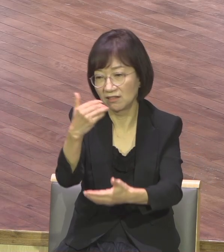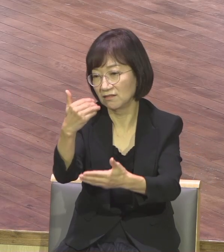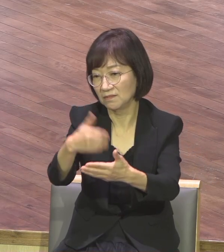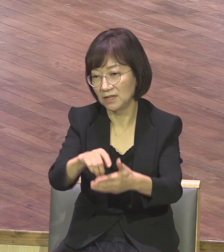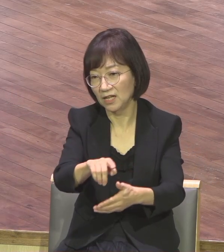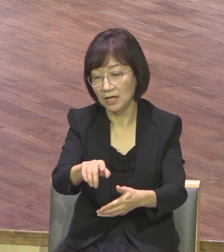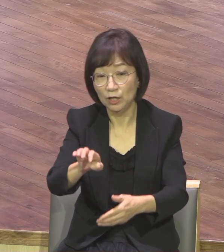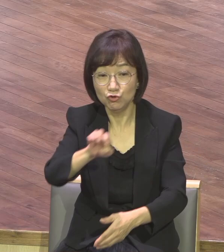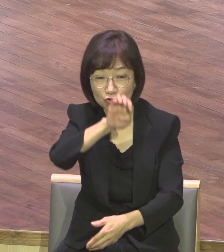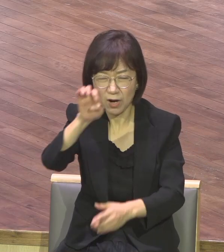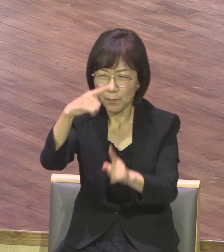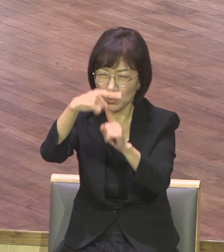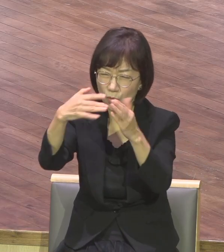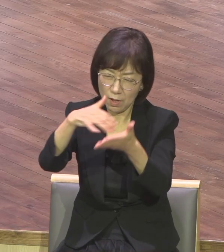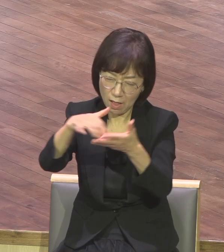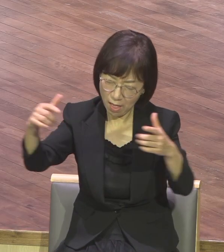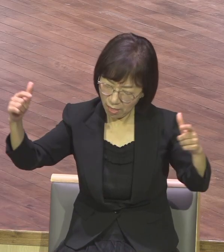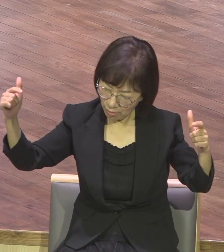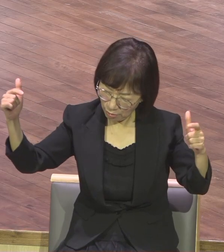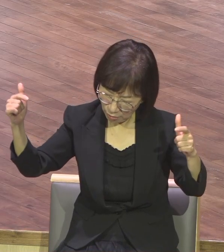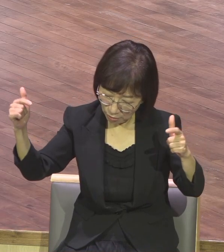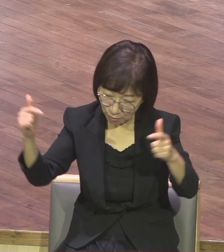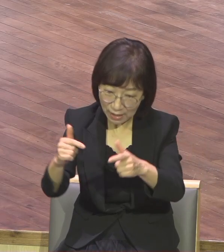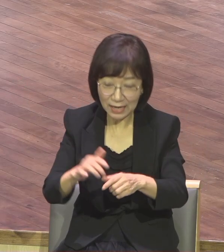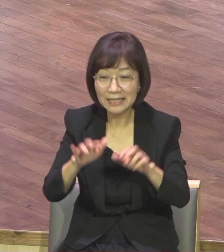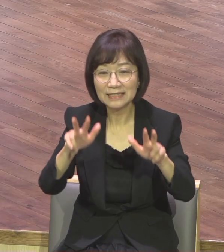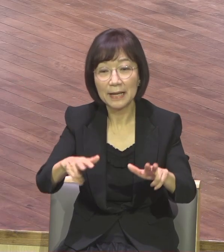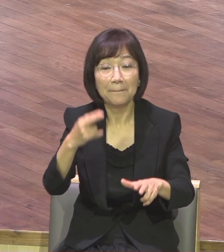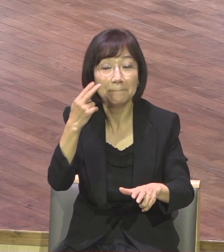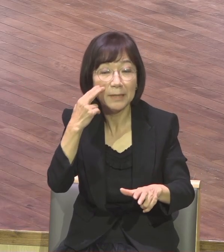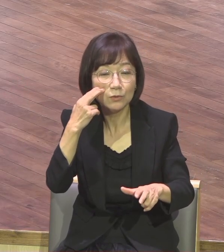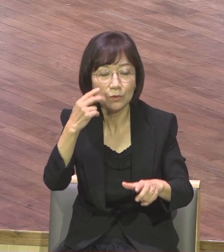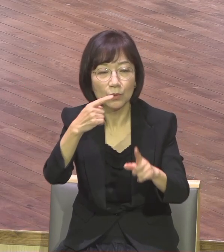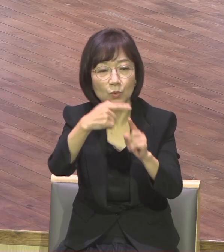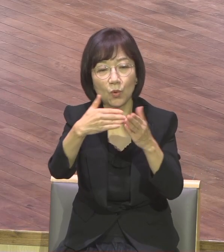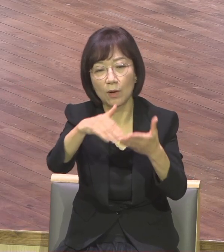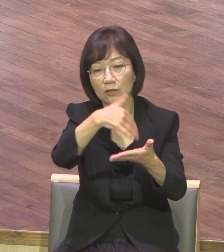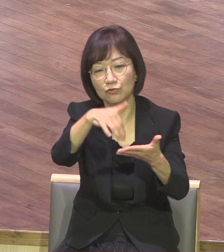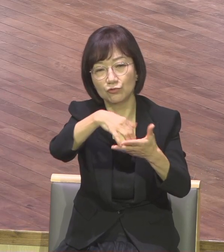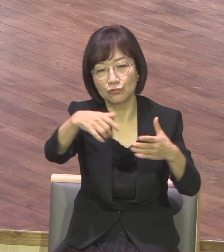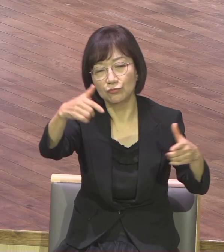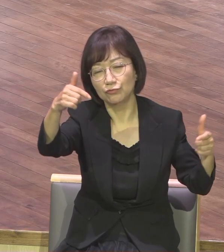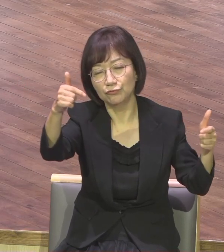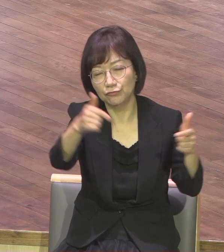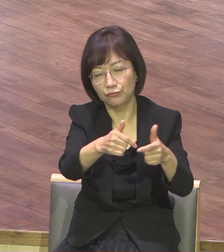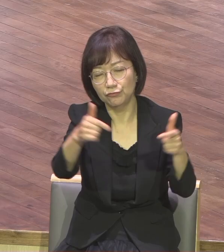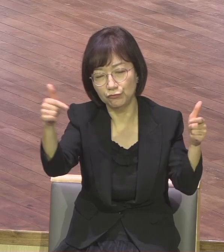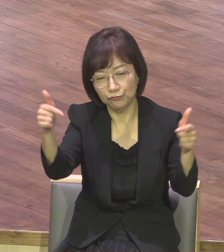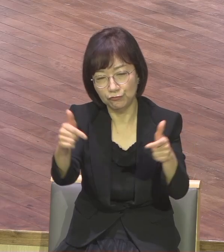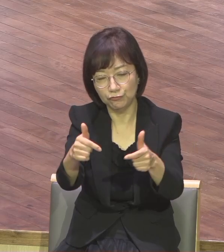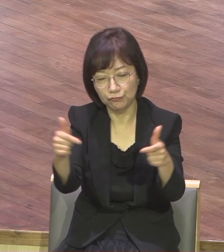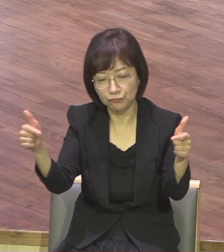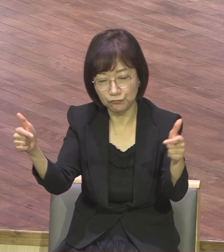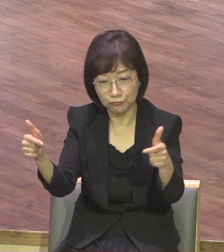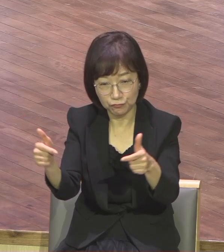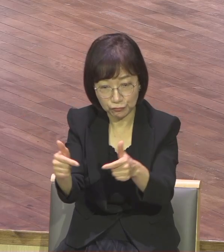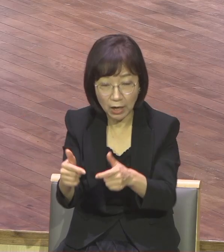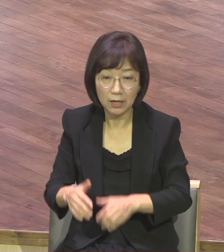유럽이 문 다 닫았다니까요. 글쎄. 그러다가 미국 또 문 닫았습니다. 거의 다 닫고 있습니다. 없습니다. 교회